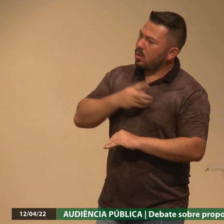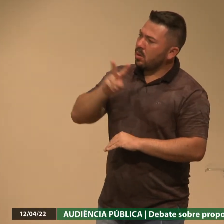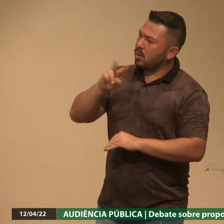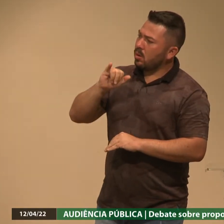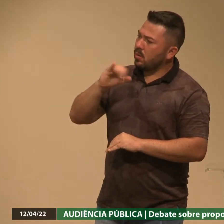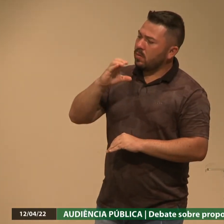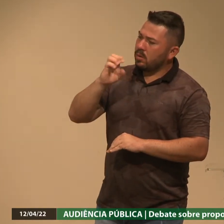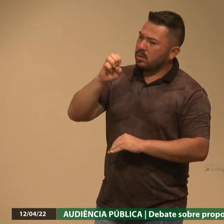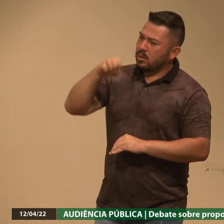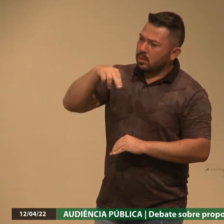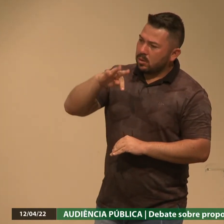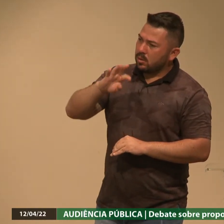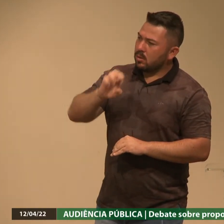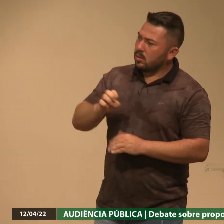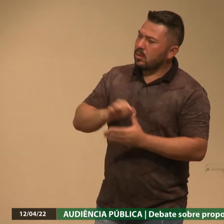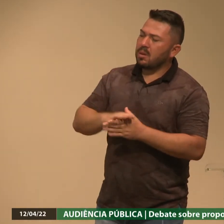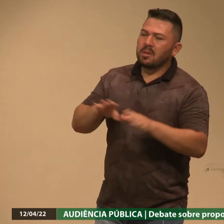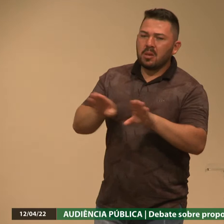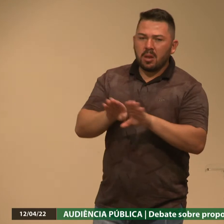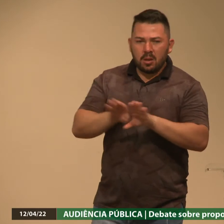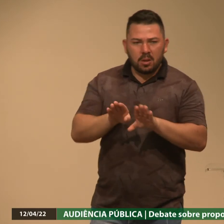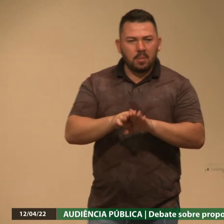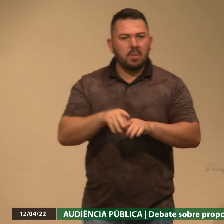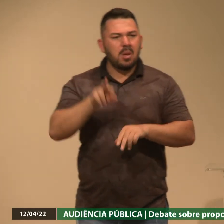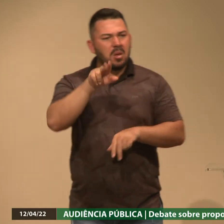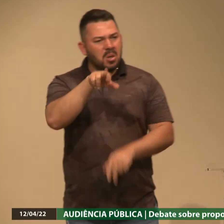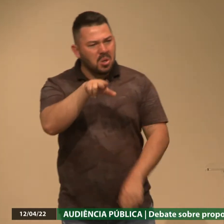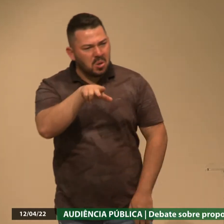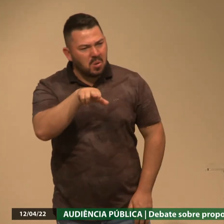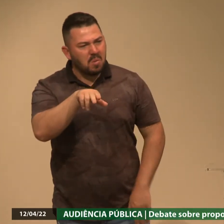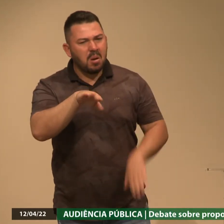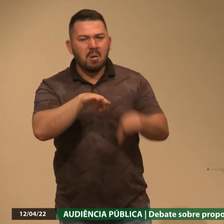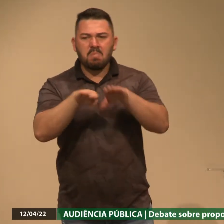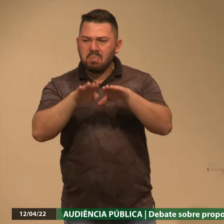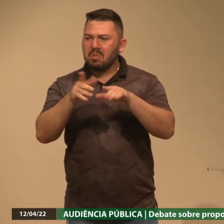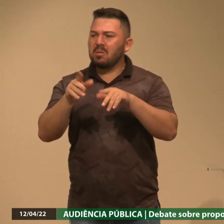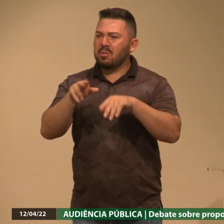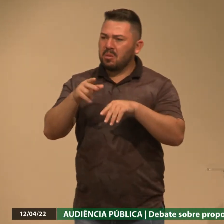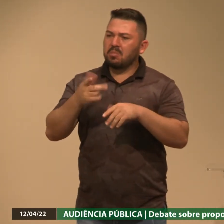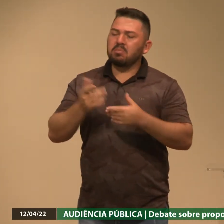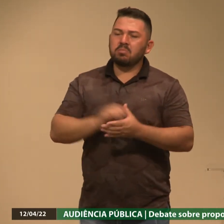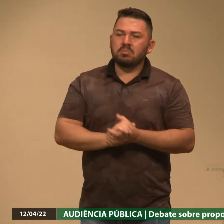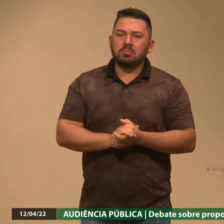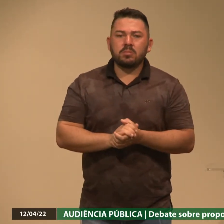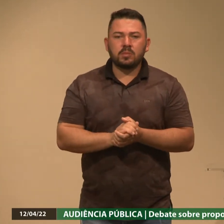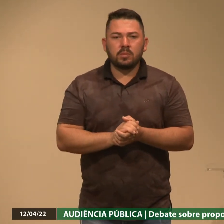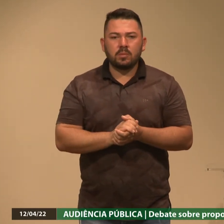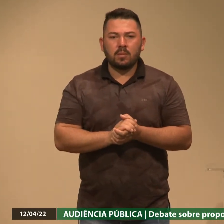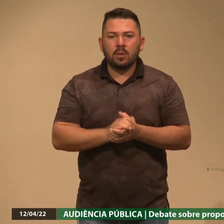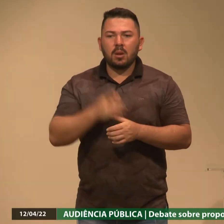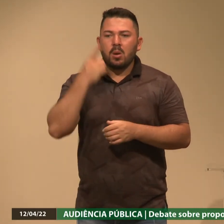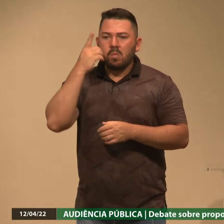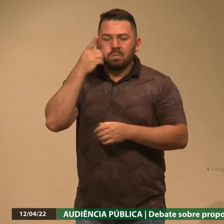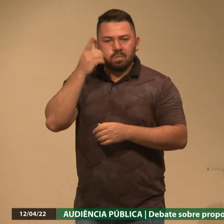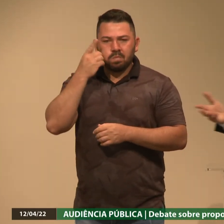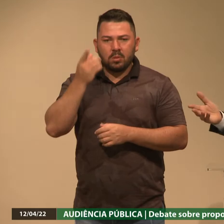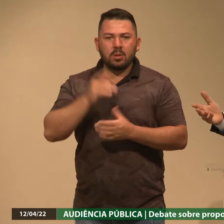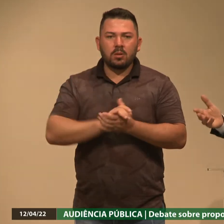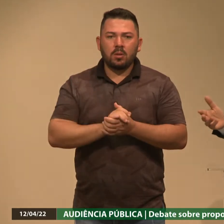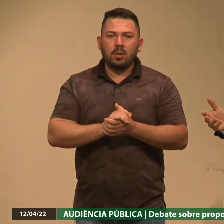Vicente carão preso também da mesma maneira um grande companheiro um grande Deputado